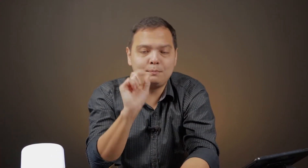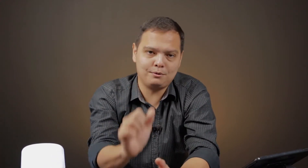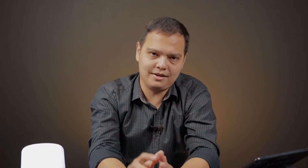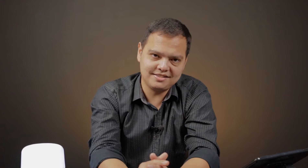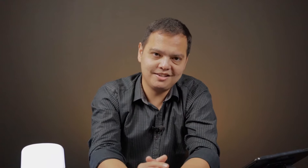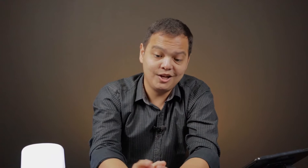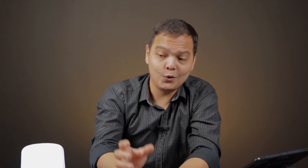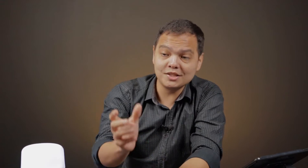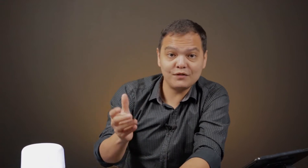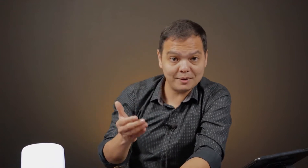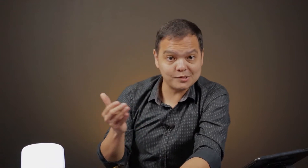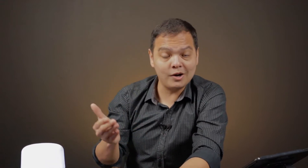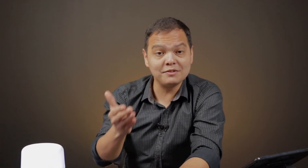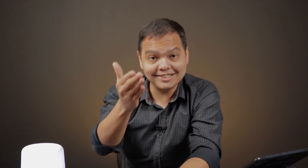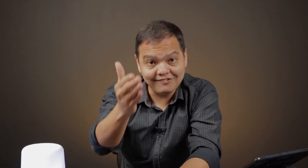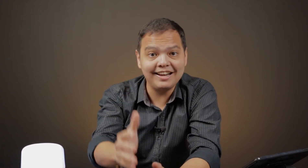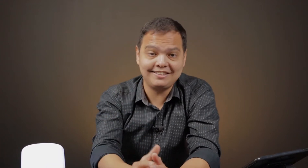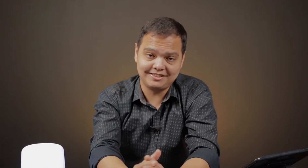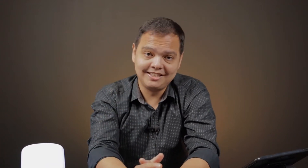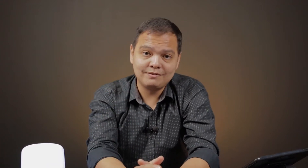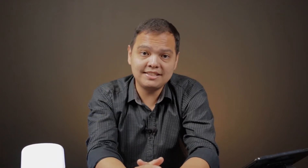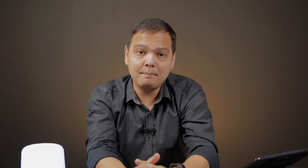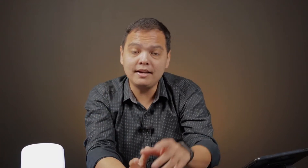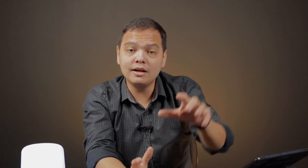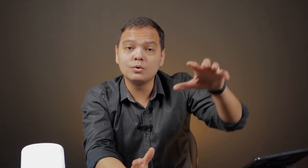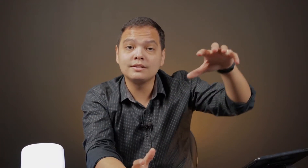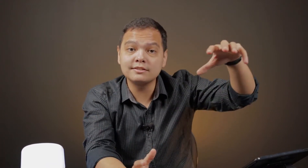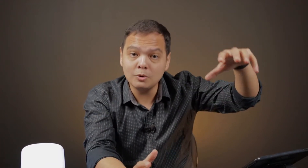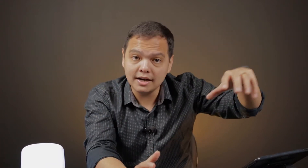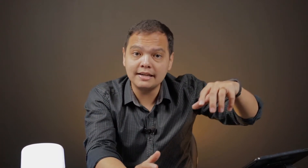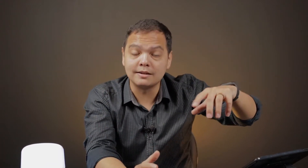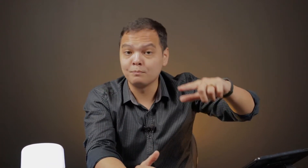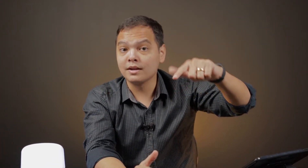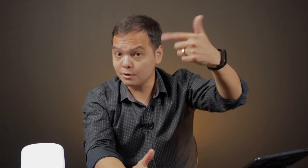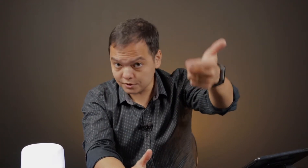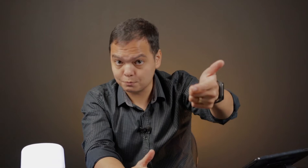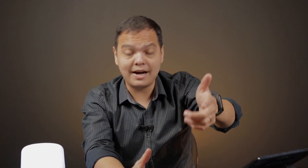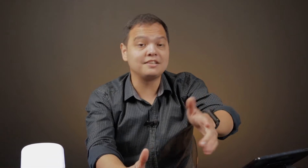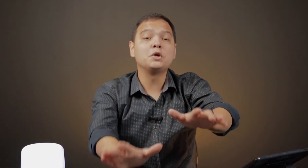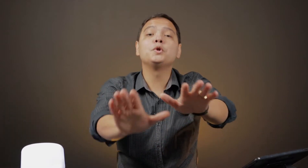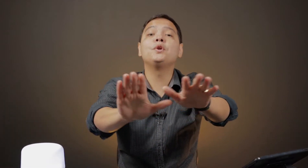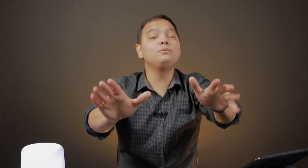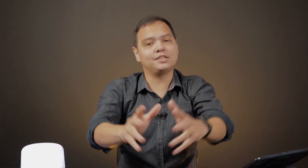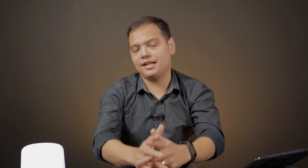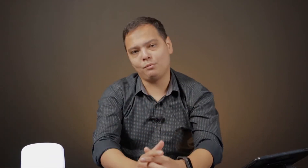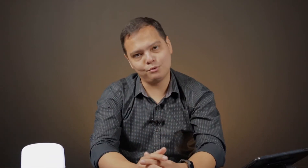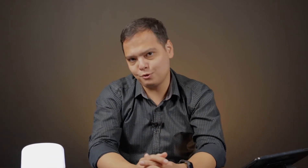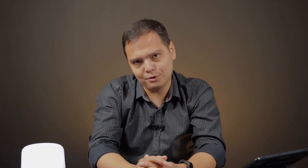português. Quando você foi para a escola, você já falava. Você aprendeu na sua casa. E os seus pais nunca te deram um curso de